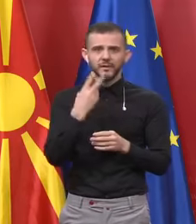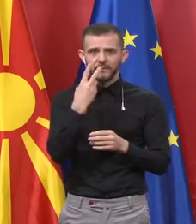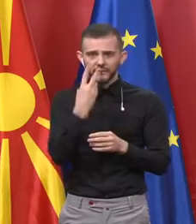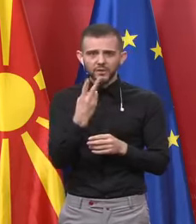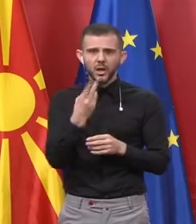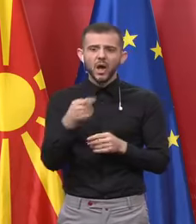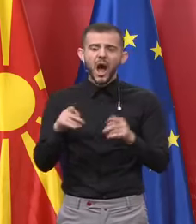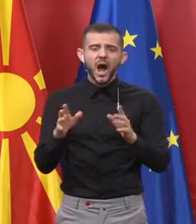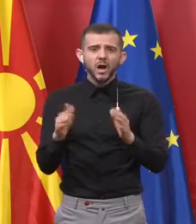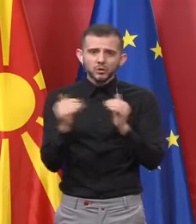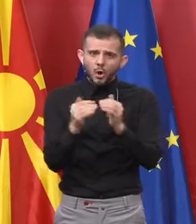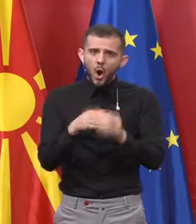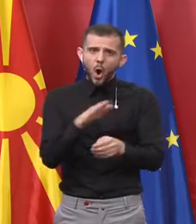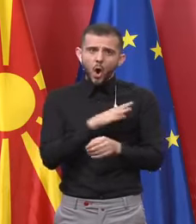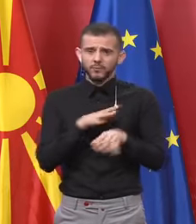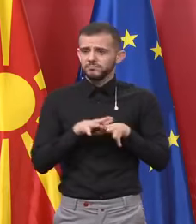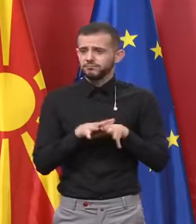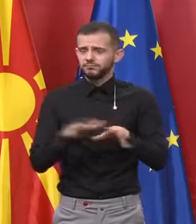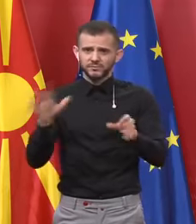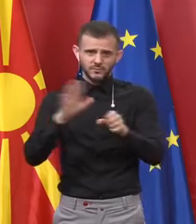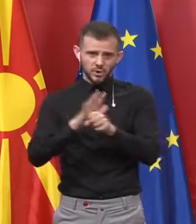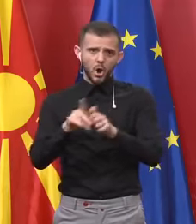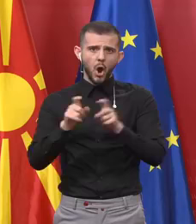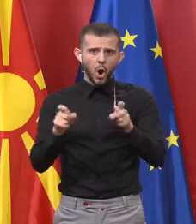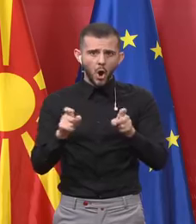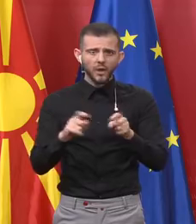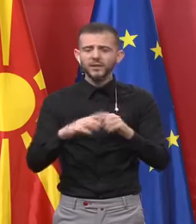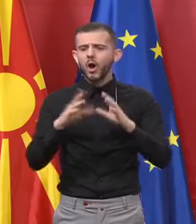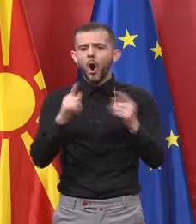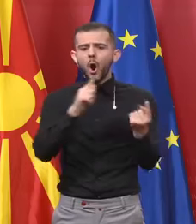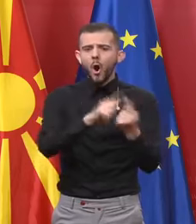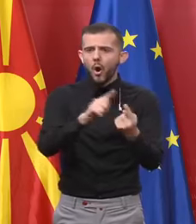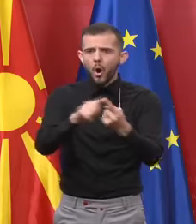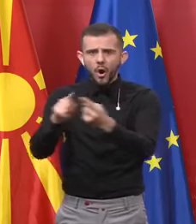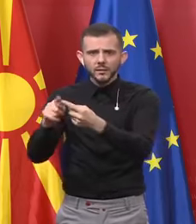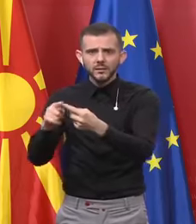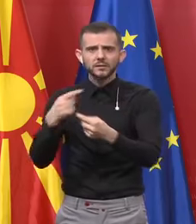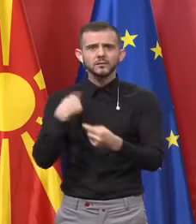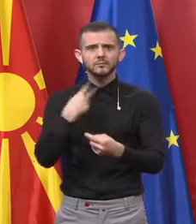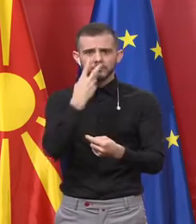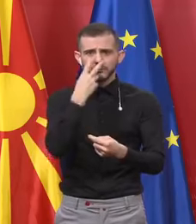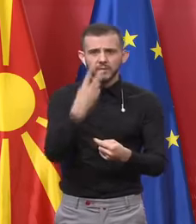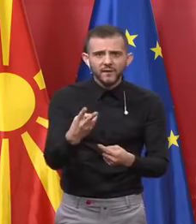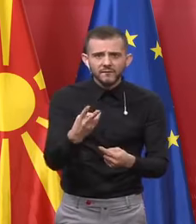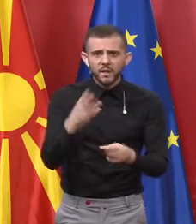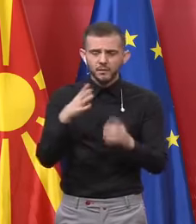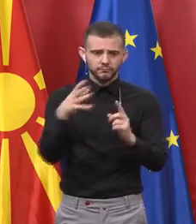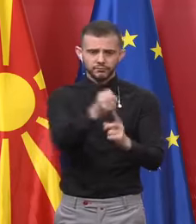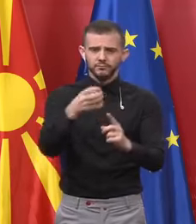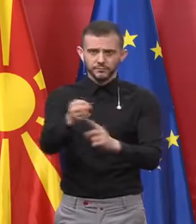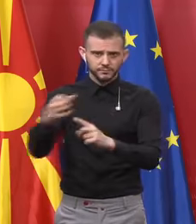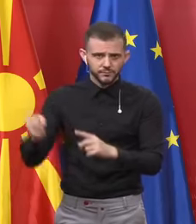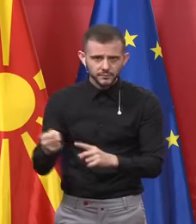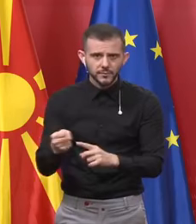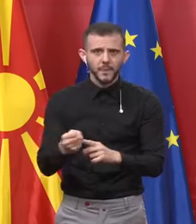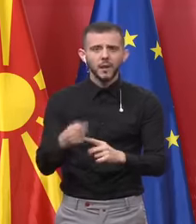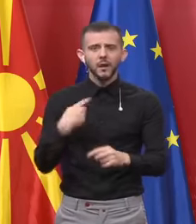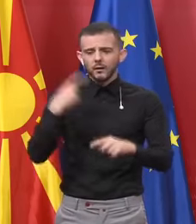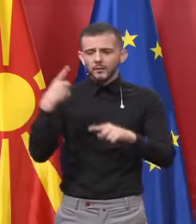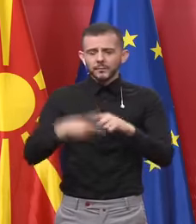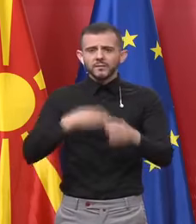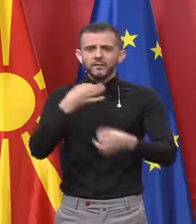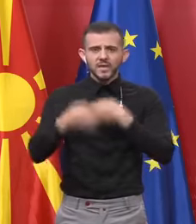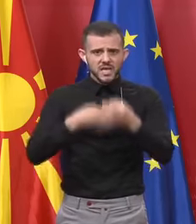од тоа да се пренесе инфекцијата, согласно примарните контакти на тие што ќе бидат диагностицирани. Последните